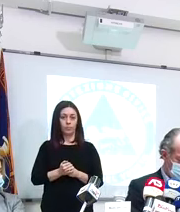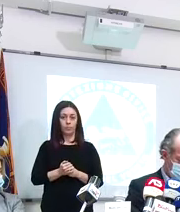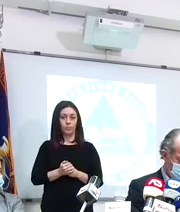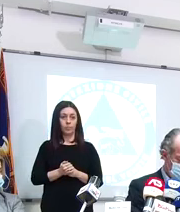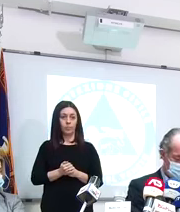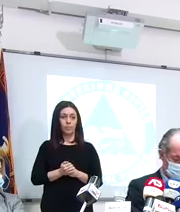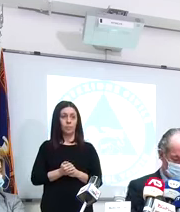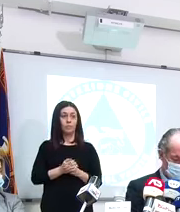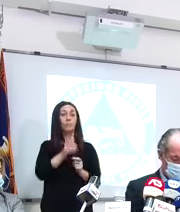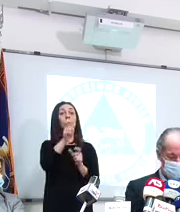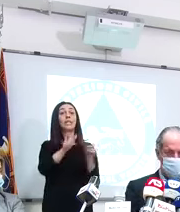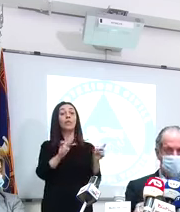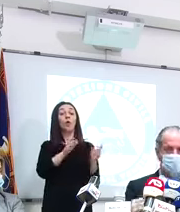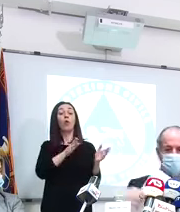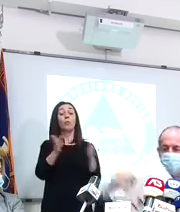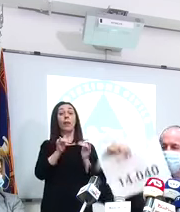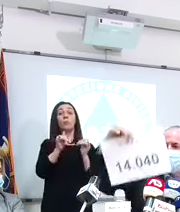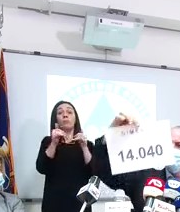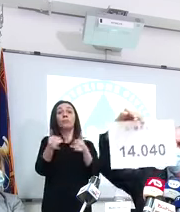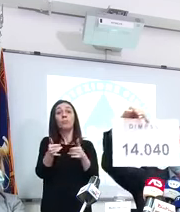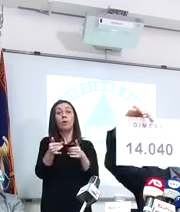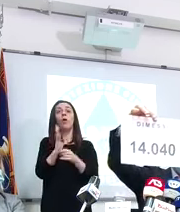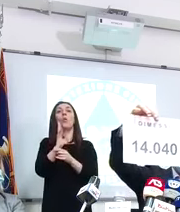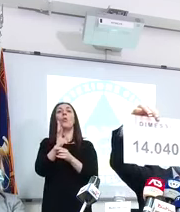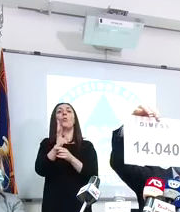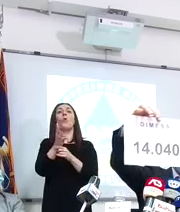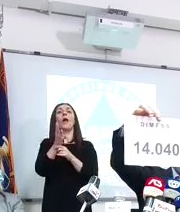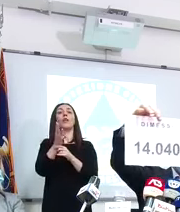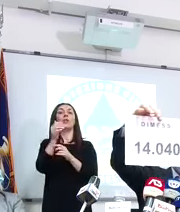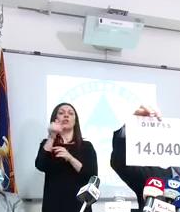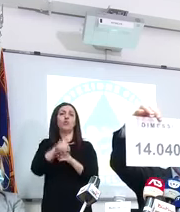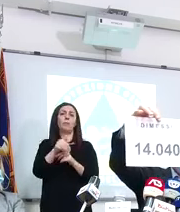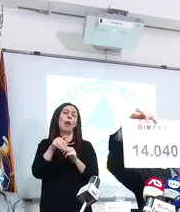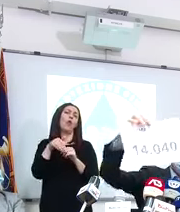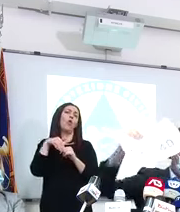I dimessi sono oltre 14.000.